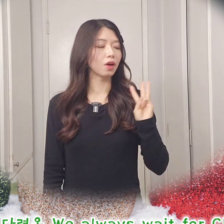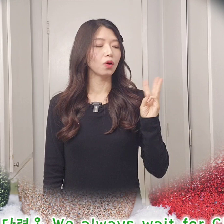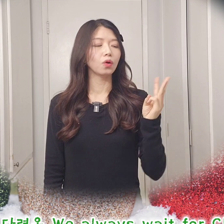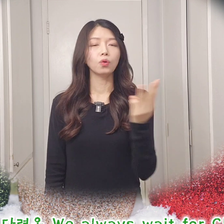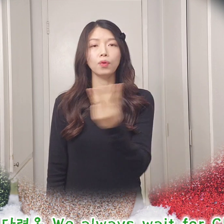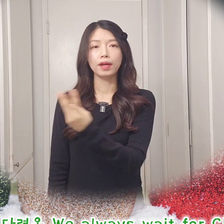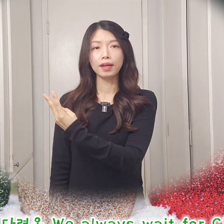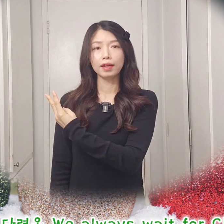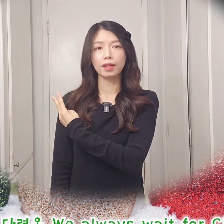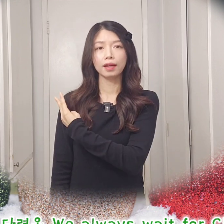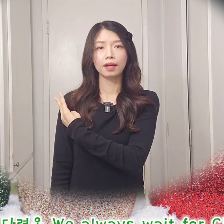We